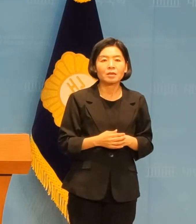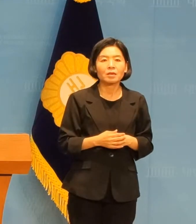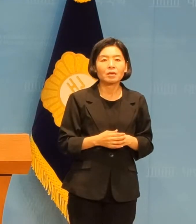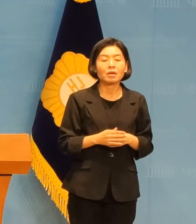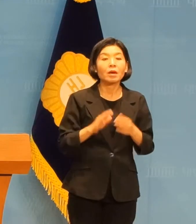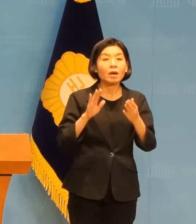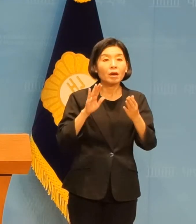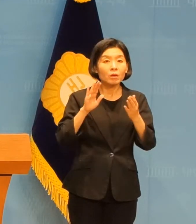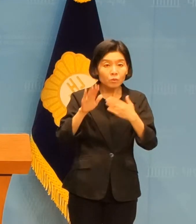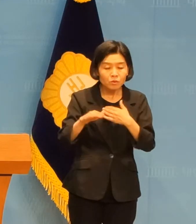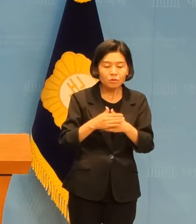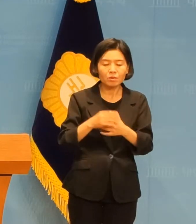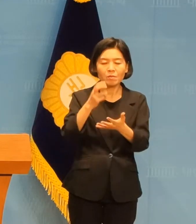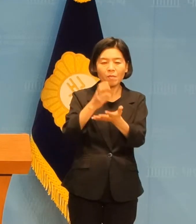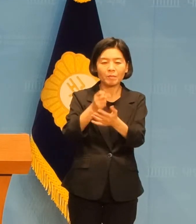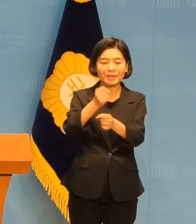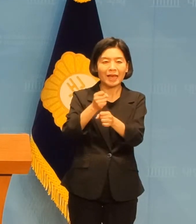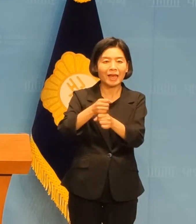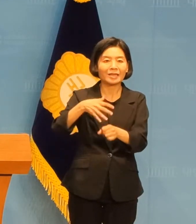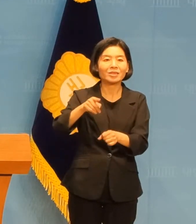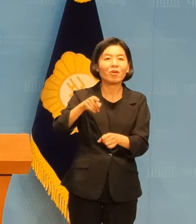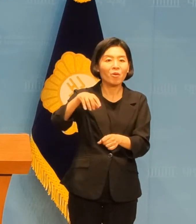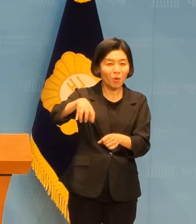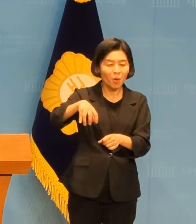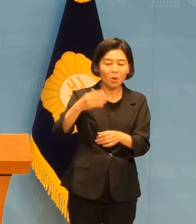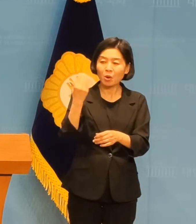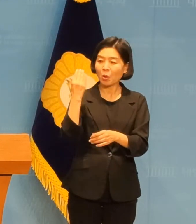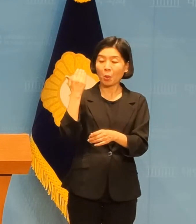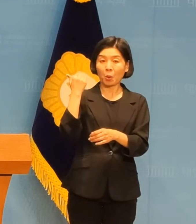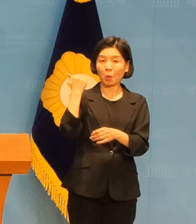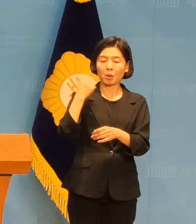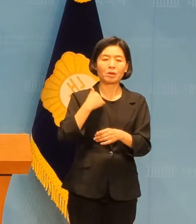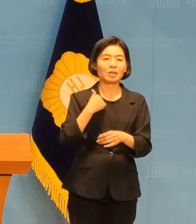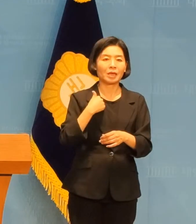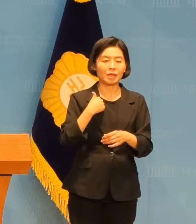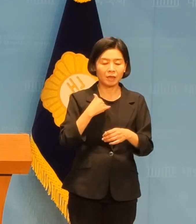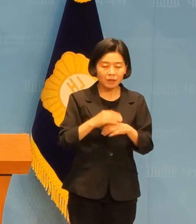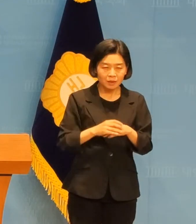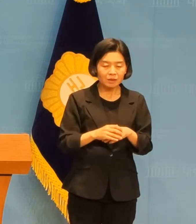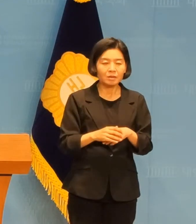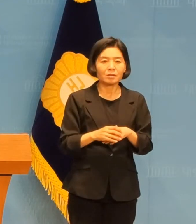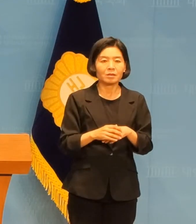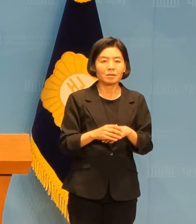그런데 법제처가 최근 저희 의원실에서